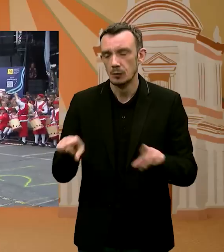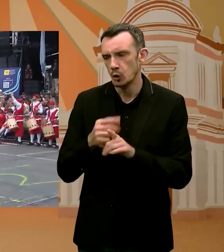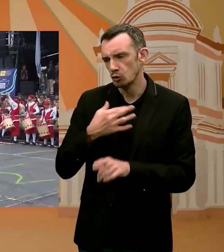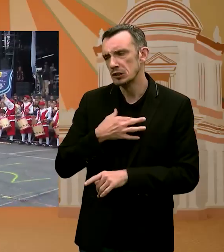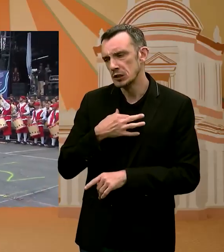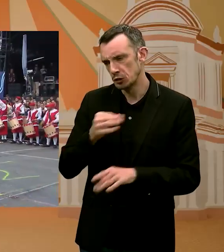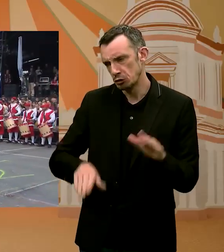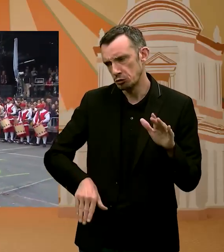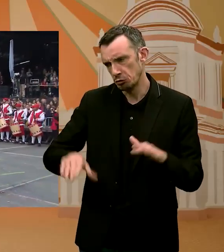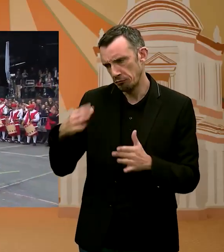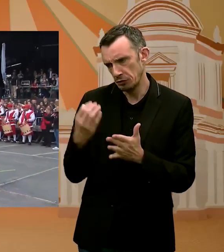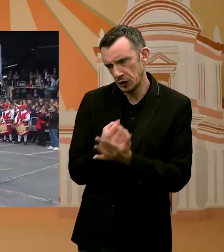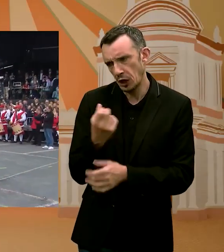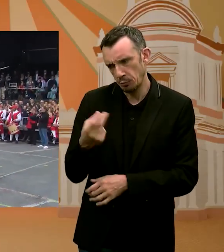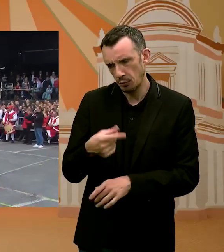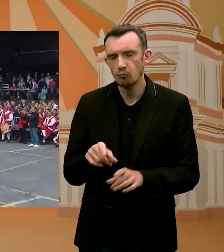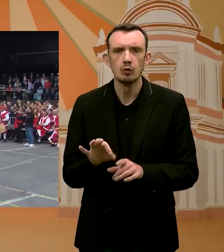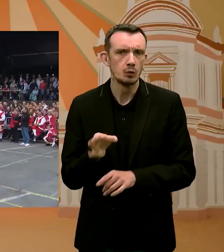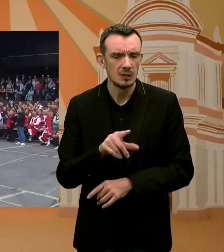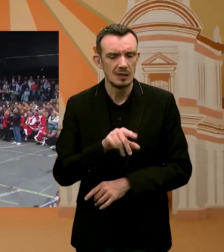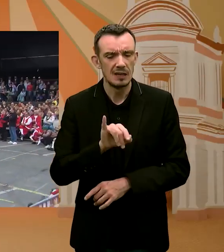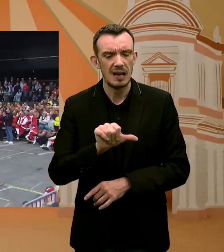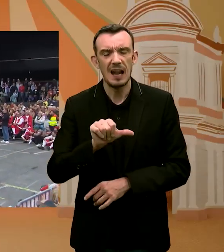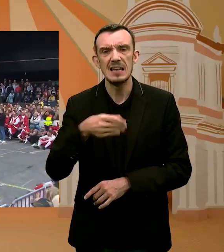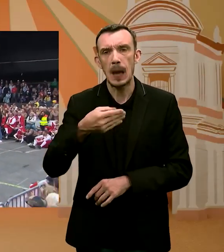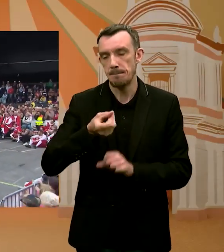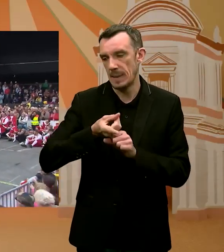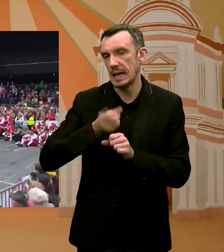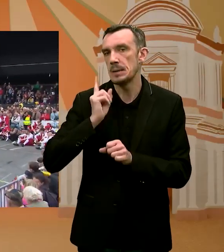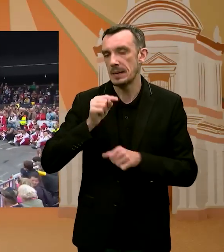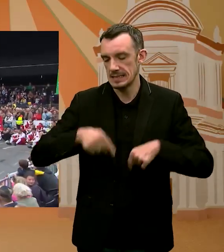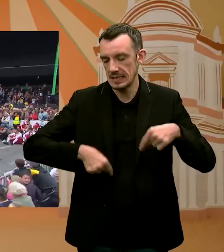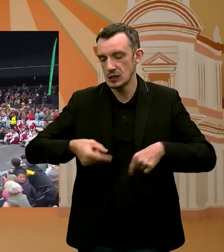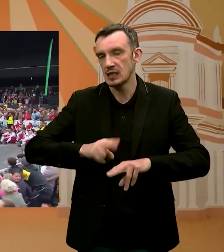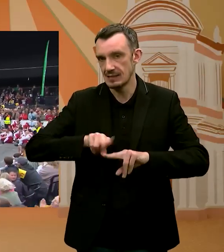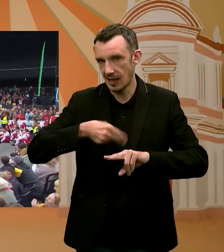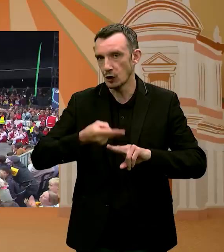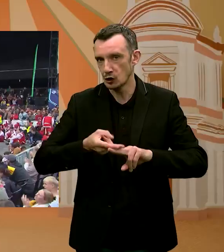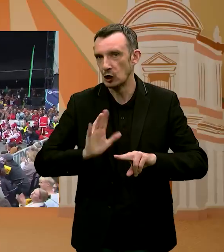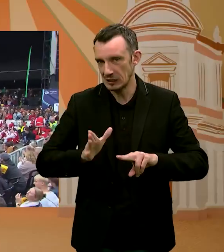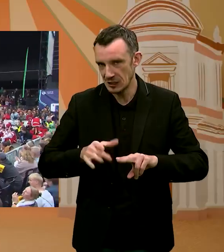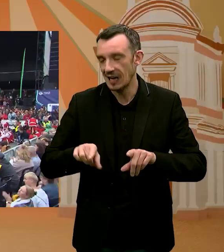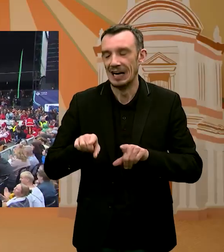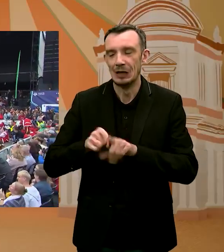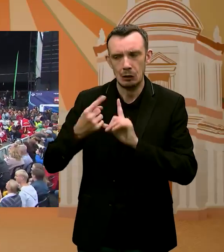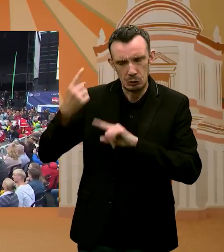la famille Corbiot. Voilà. Liam était échasse d'argent l'an passé, donc il a déjà ramené et des échasses de bois aussi. Donc là, on voit